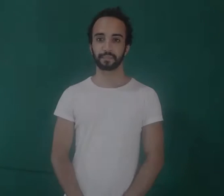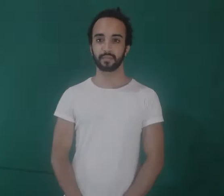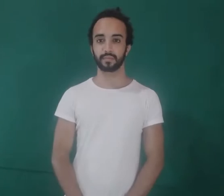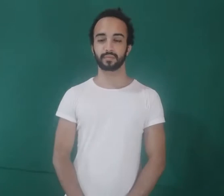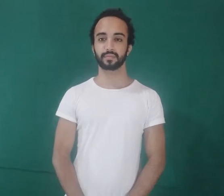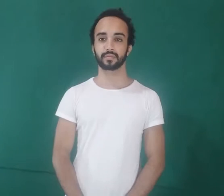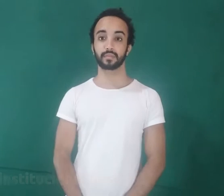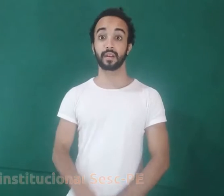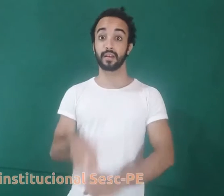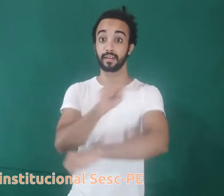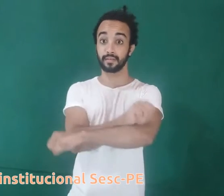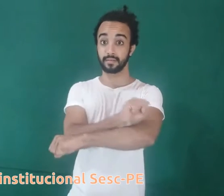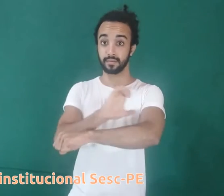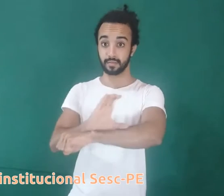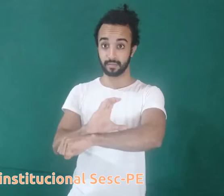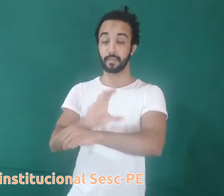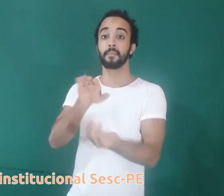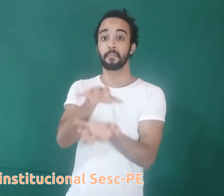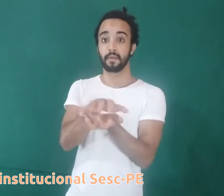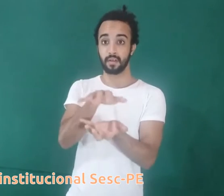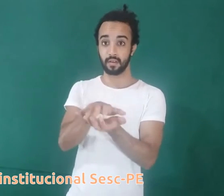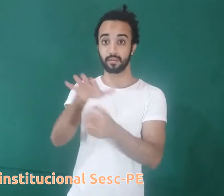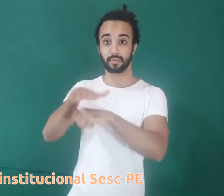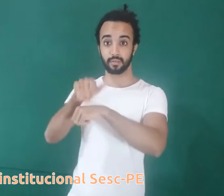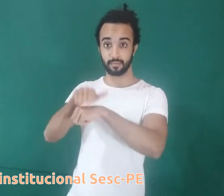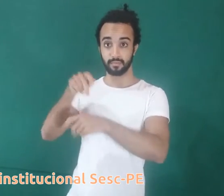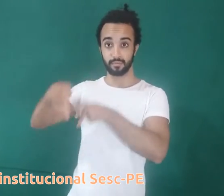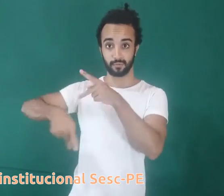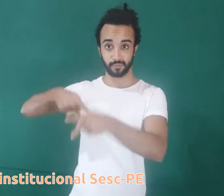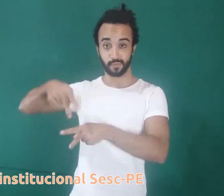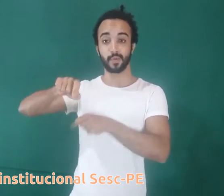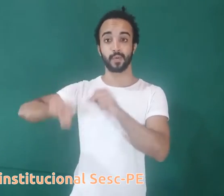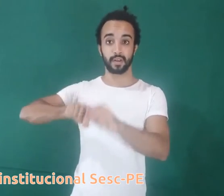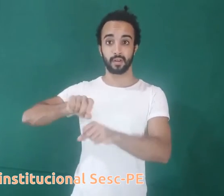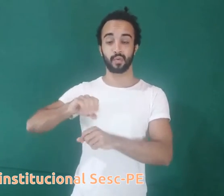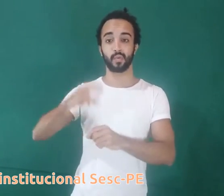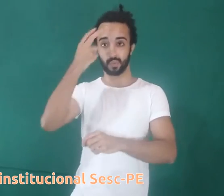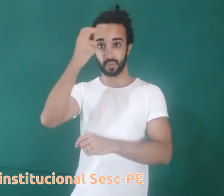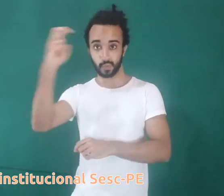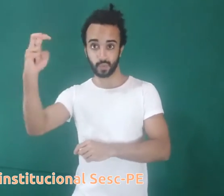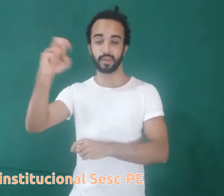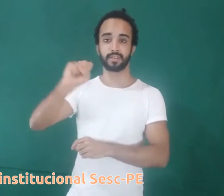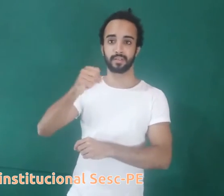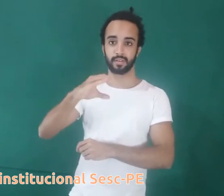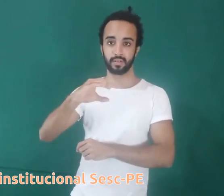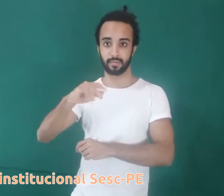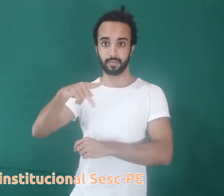O Sesc Pernambuco, através da chamada pública Cultura em Rede Sesc-PE e do projeto Transborda as Linguagens da